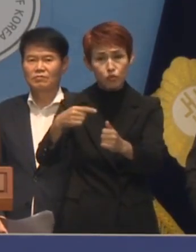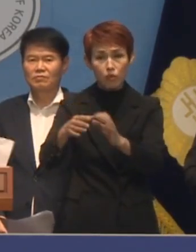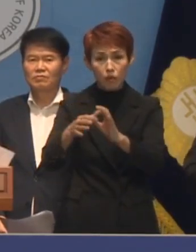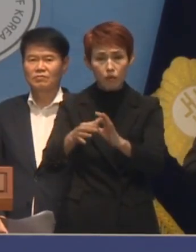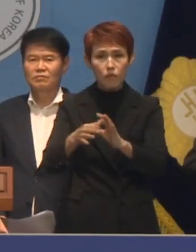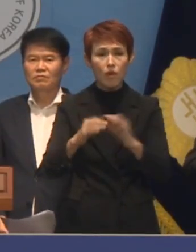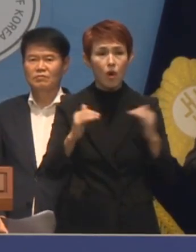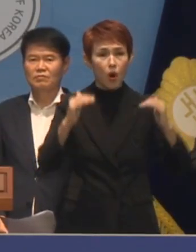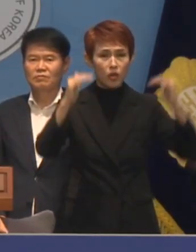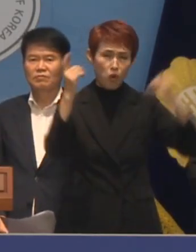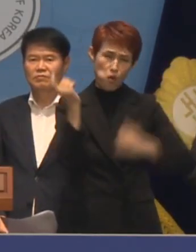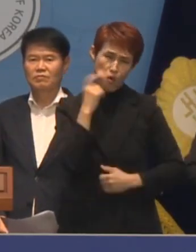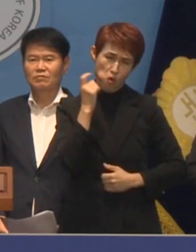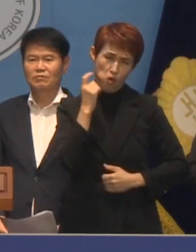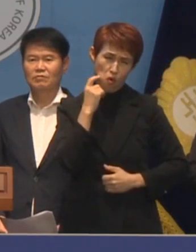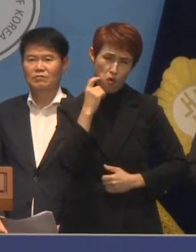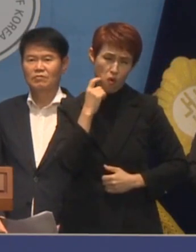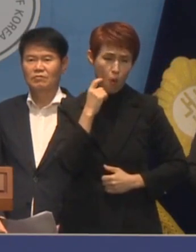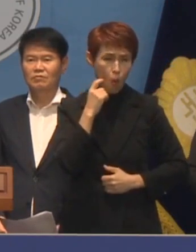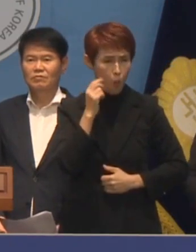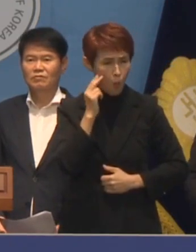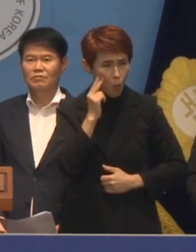어른들이 거짓말을 저렇듯